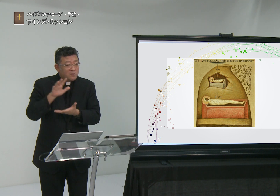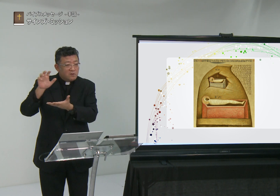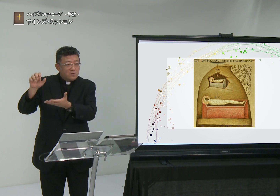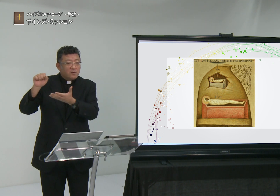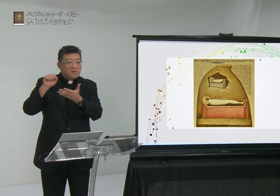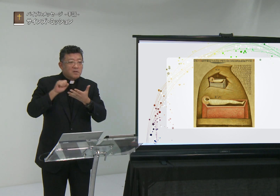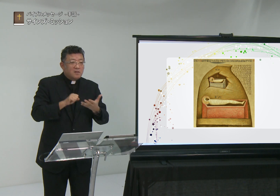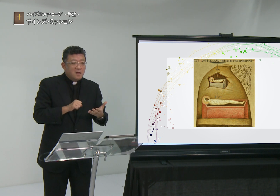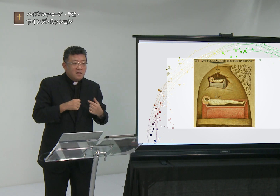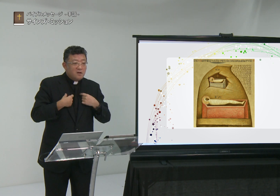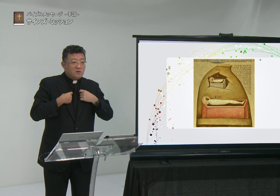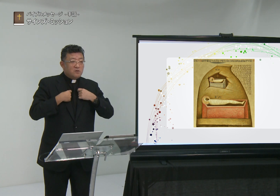死なれた後